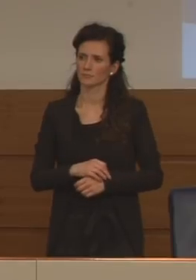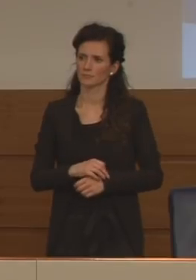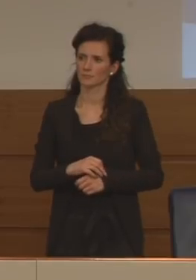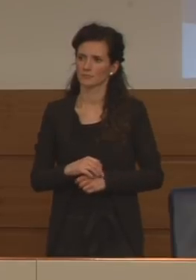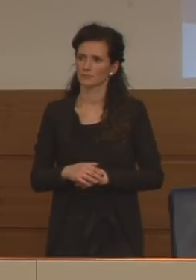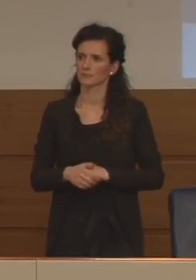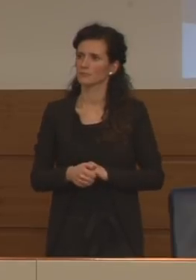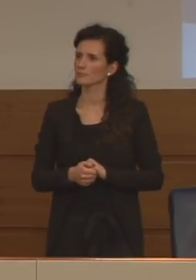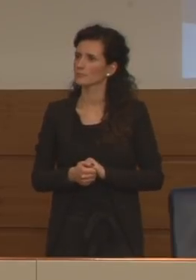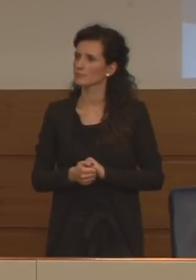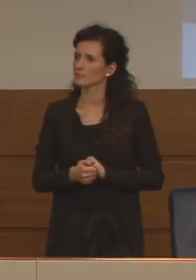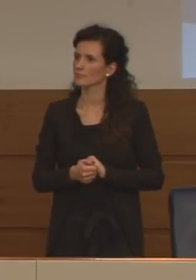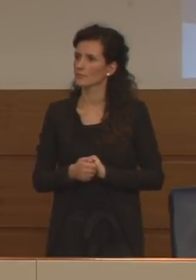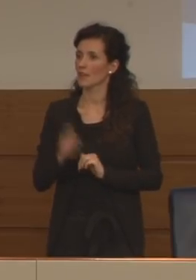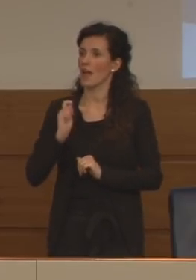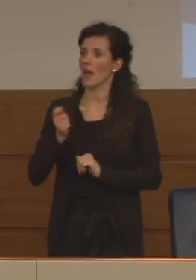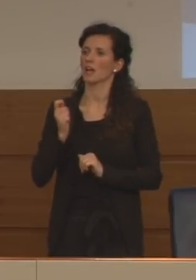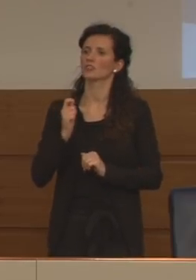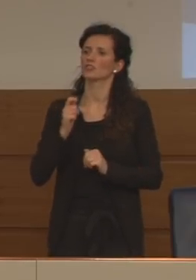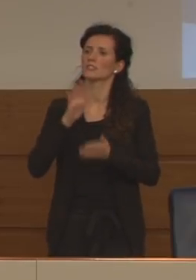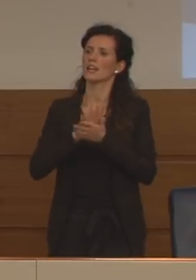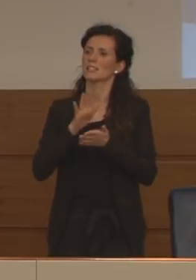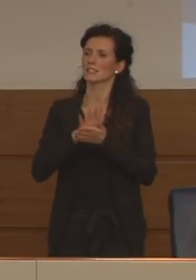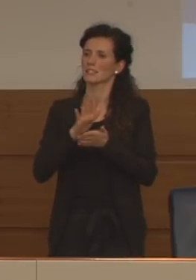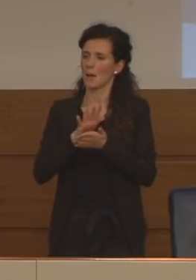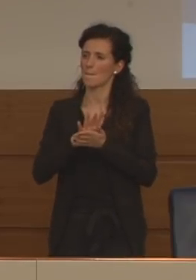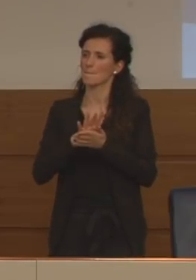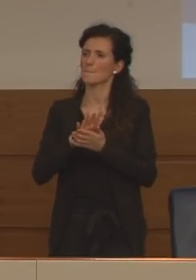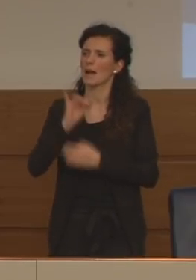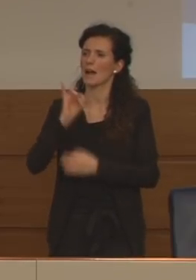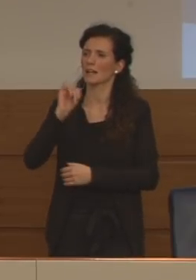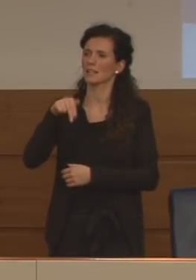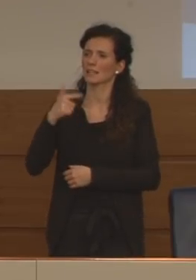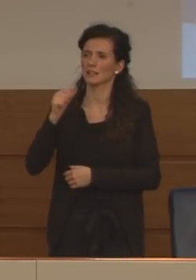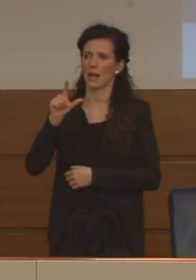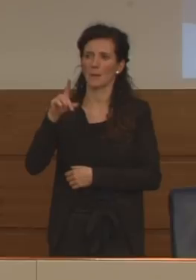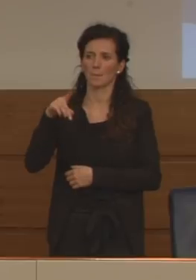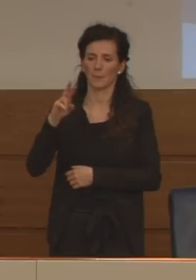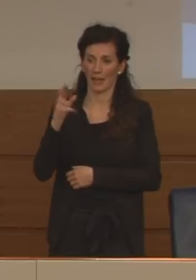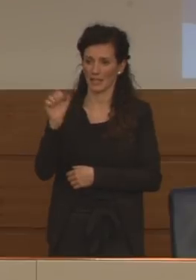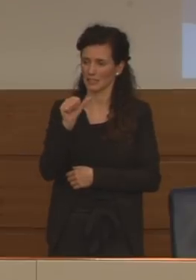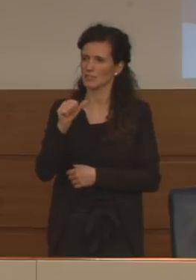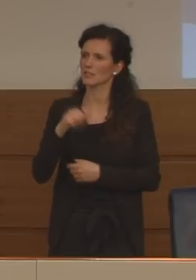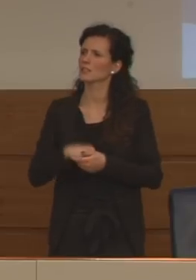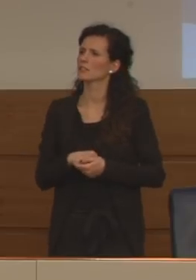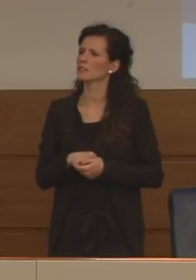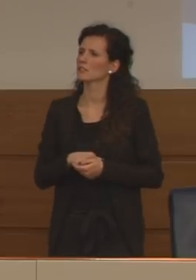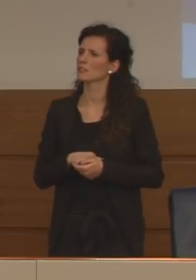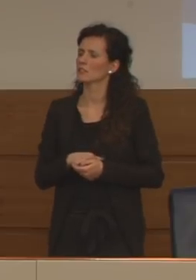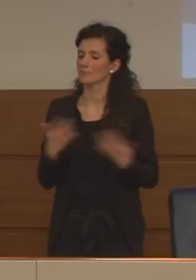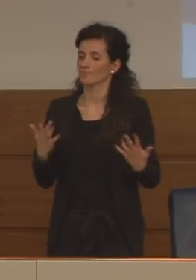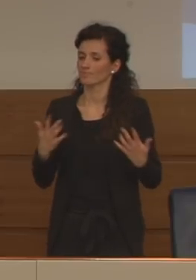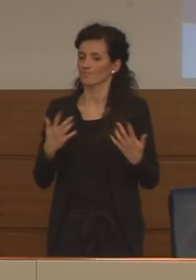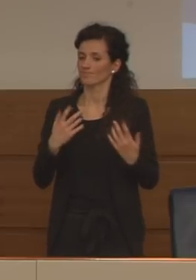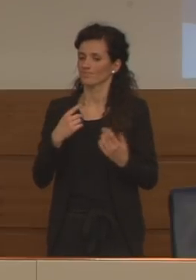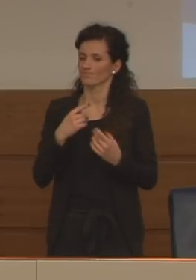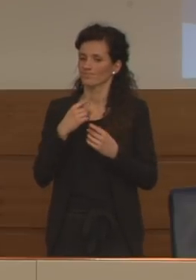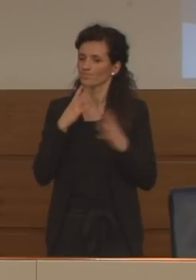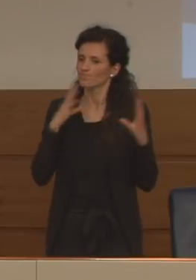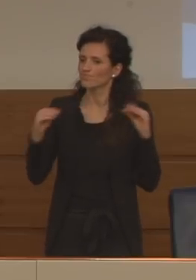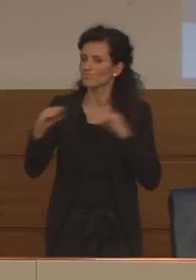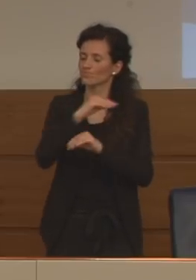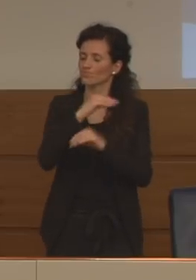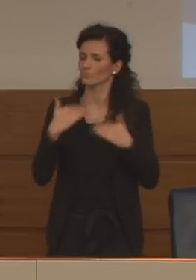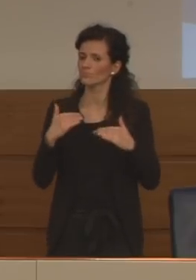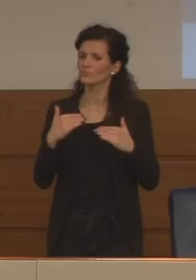ma come fioroni agenzia di stampa italpress si sta parlando molto per il caso bergamo lombardia in